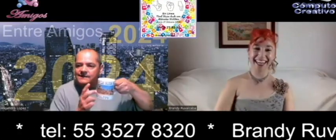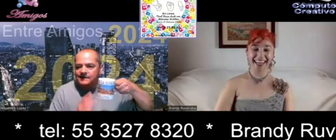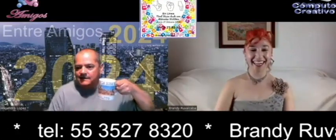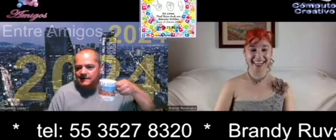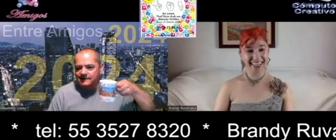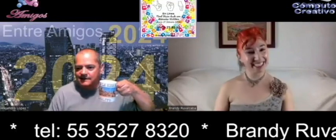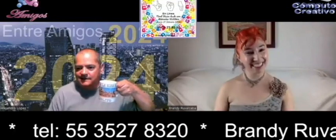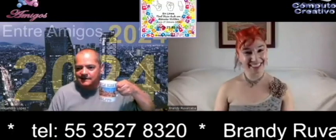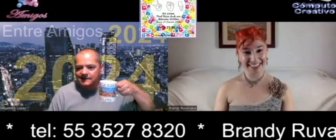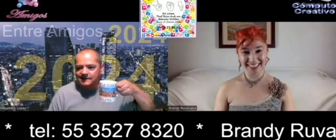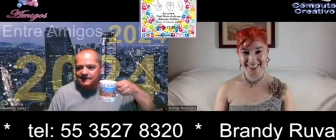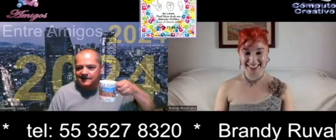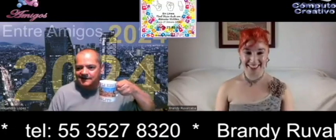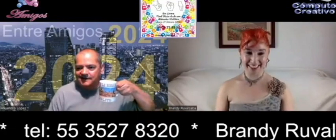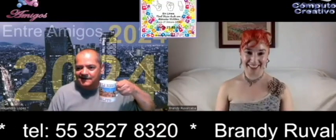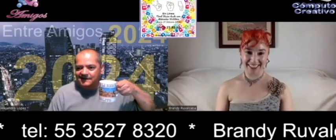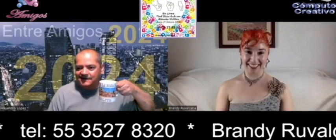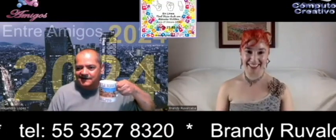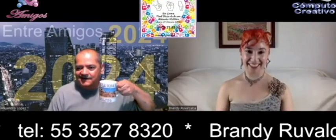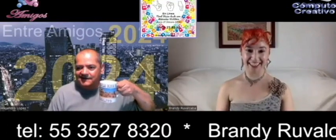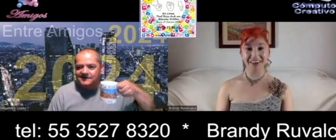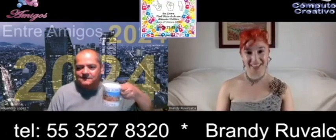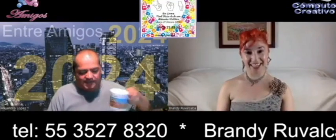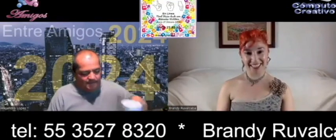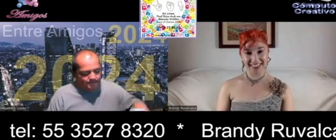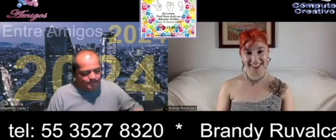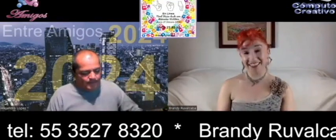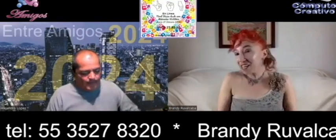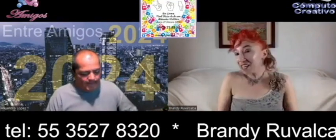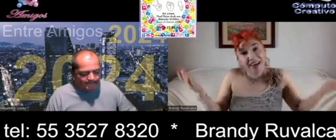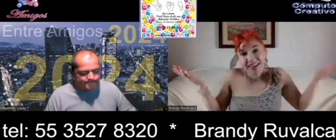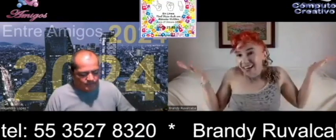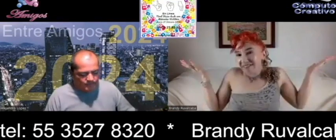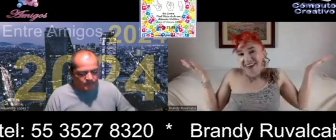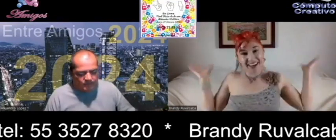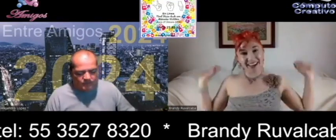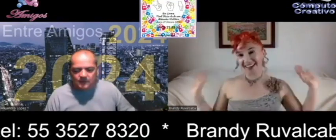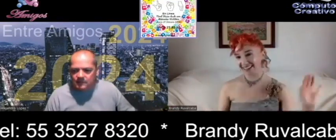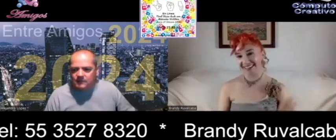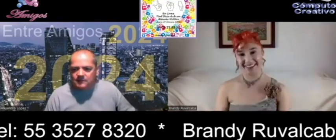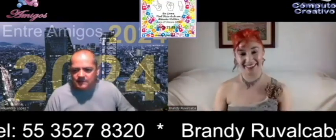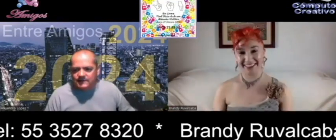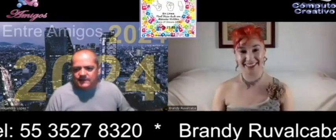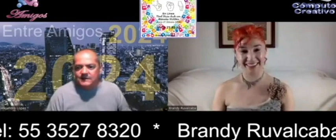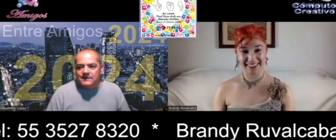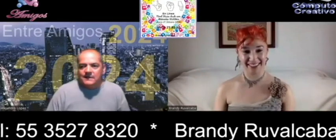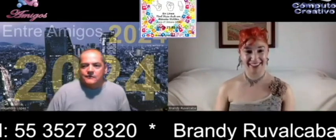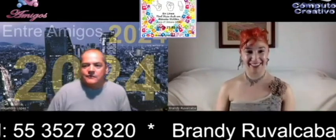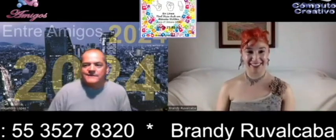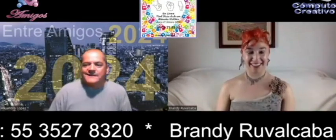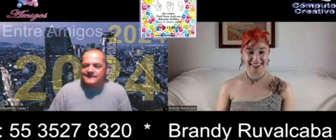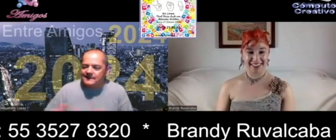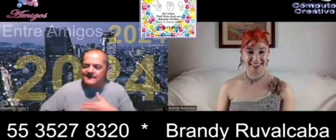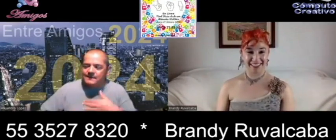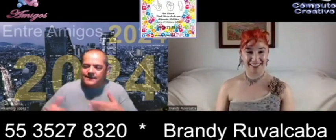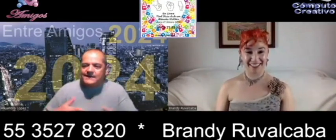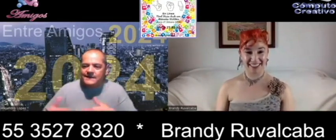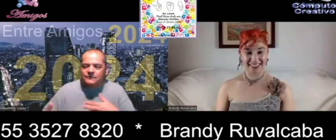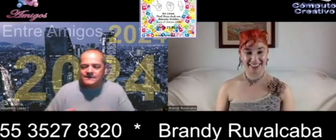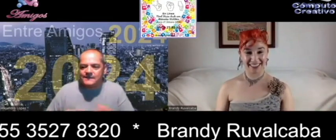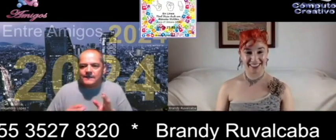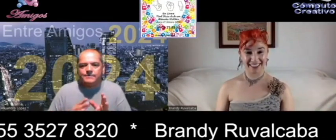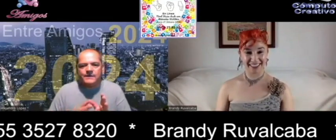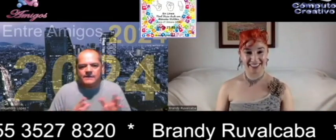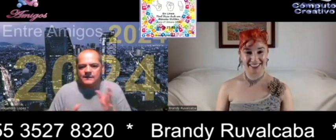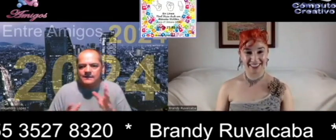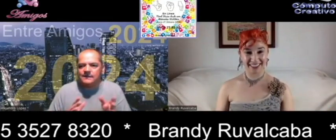la taza. Ok. Sí, Sí, varía. sí. Entonces ya platicando